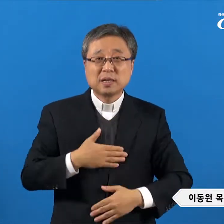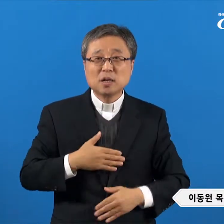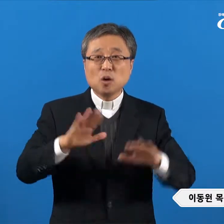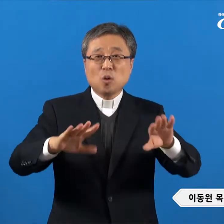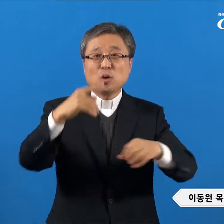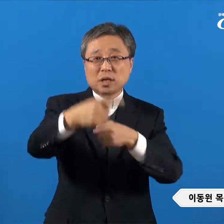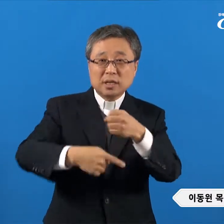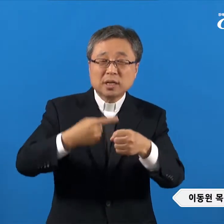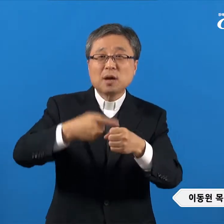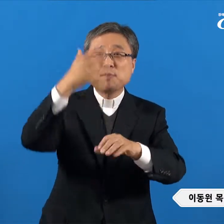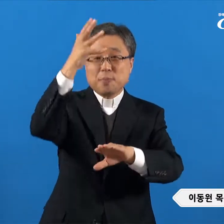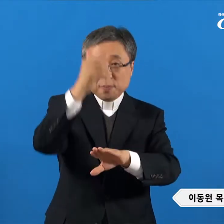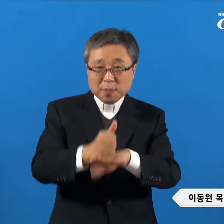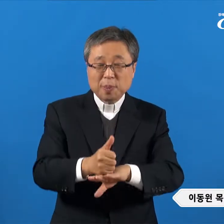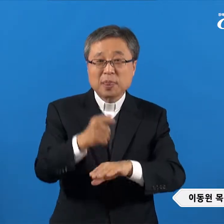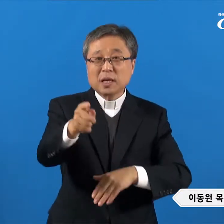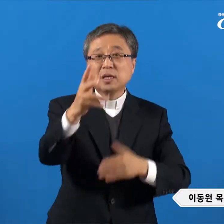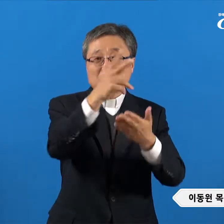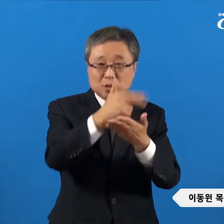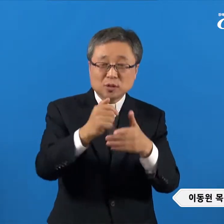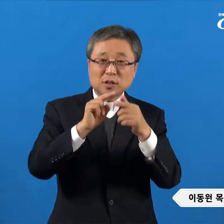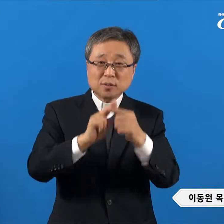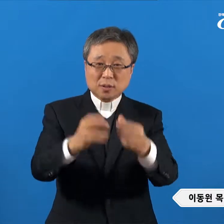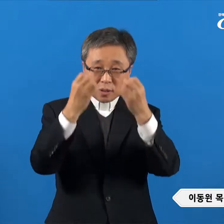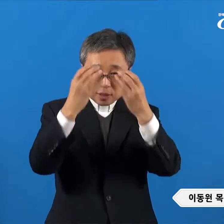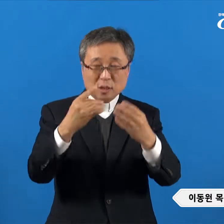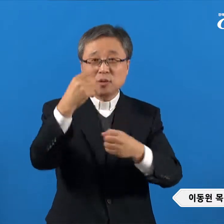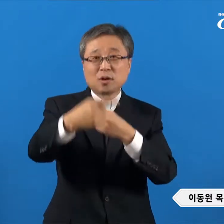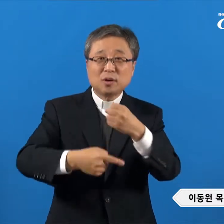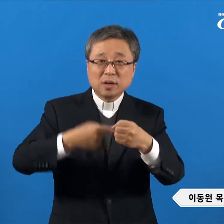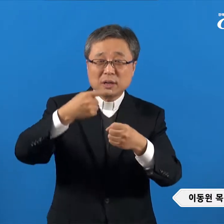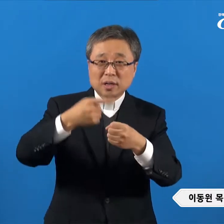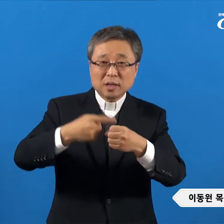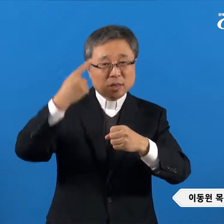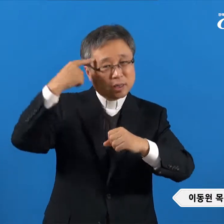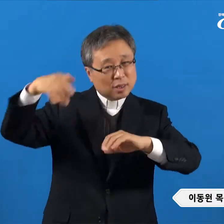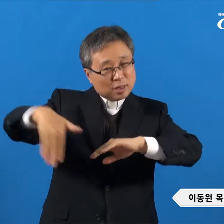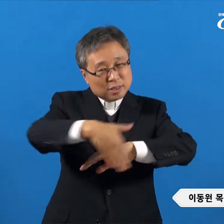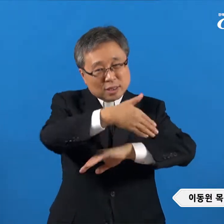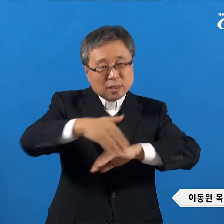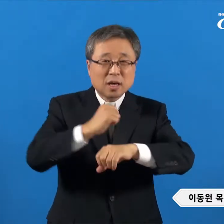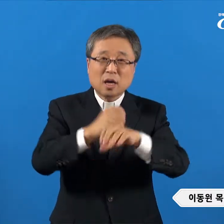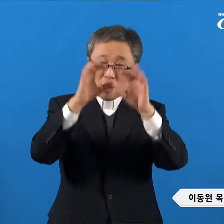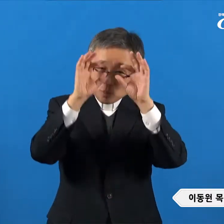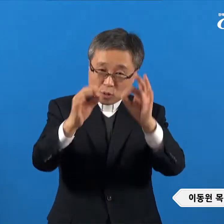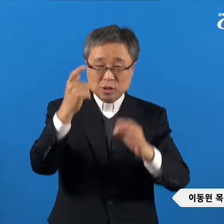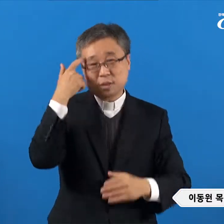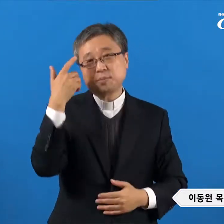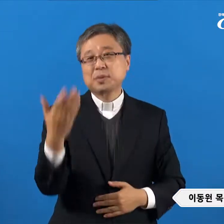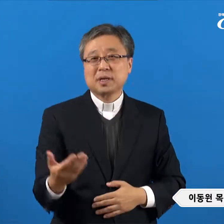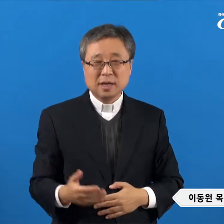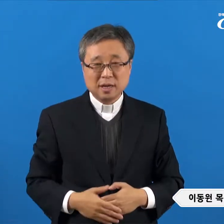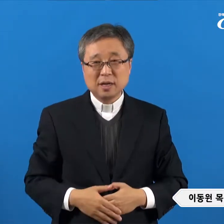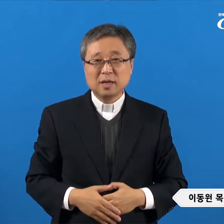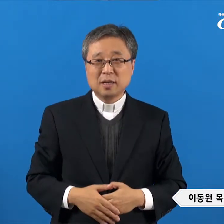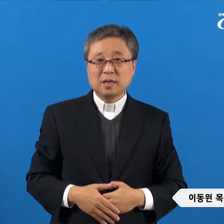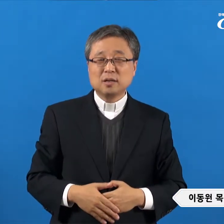금년의 마지막을, 그 주님과 함께 새로운 한 해를 설계해 보시겠습니까? 수년 전